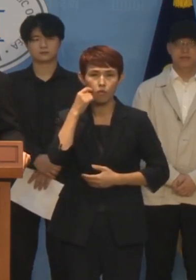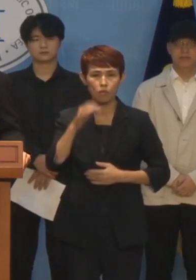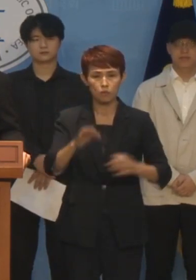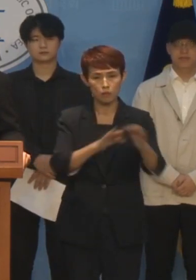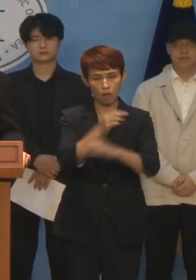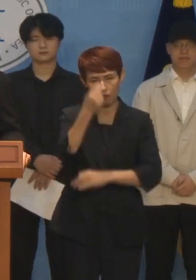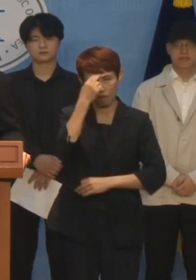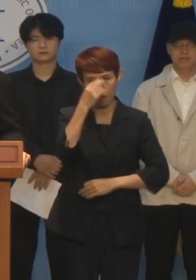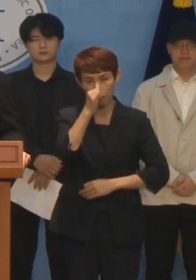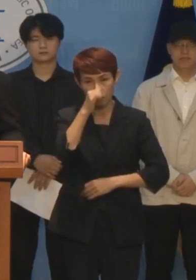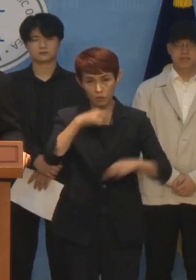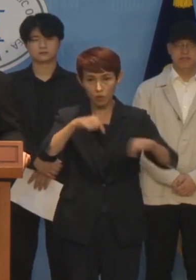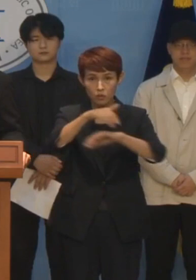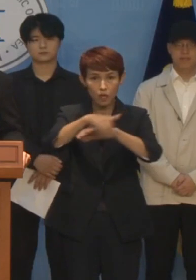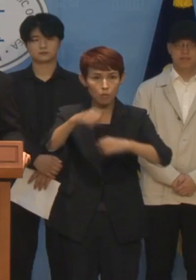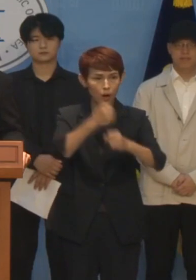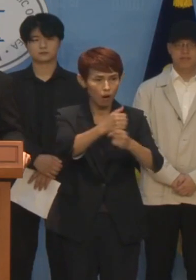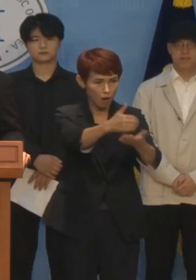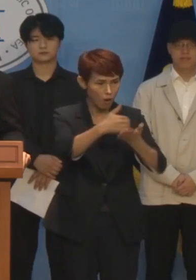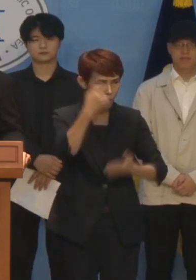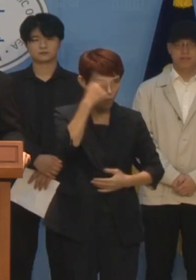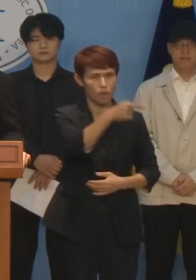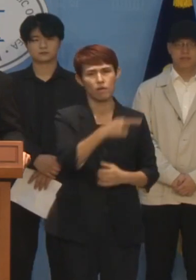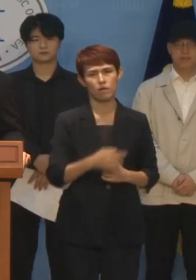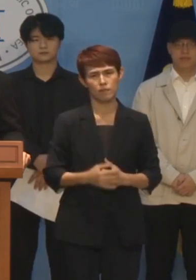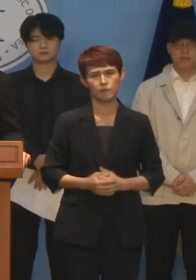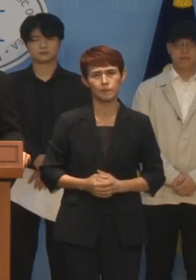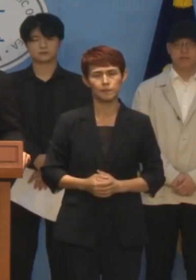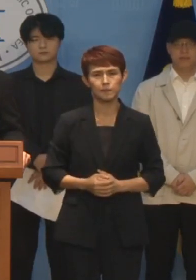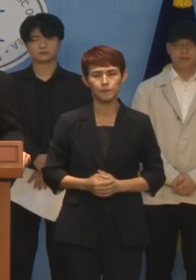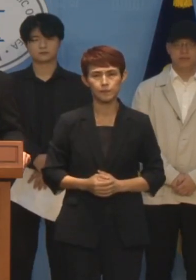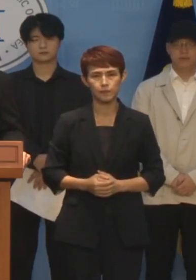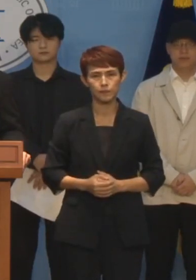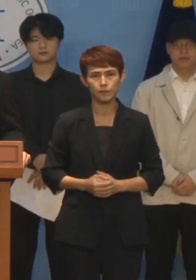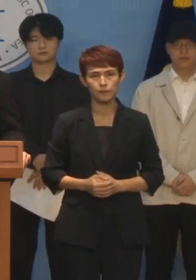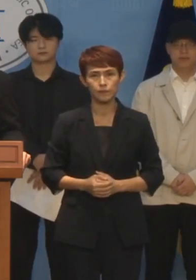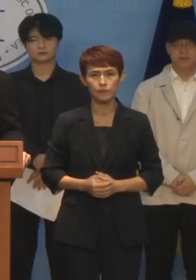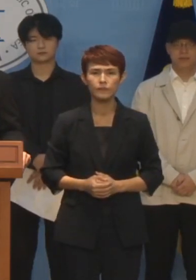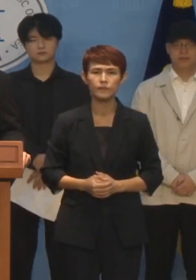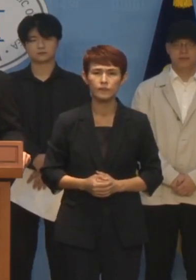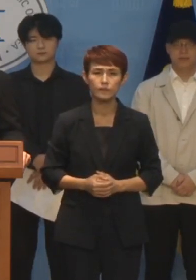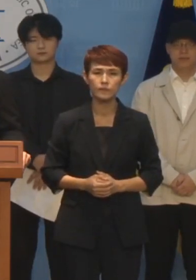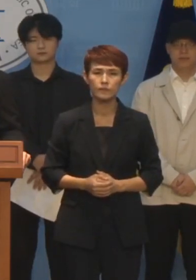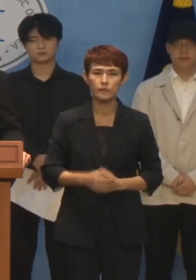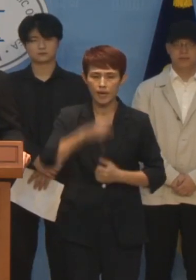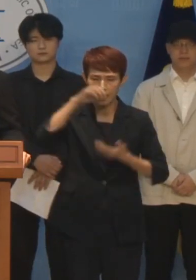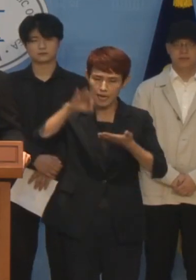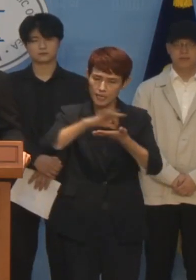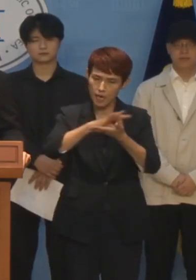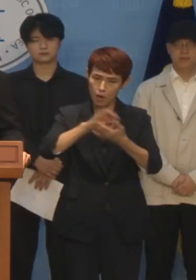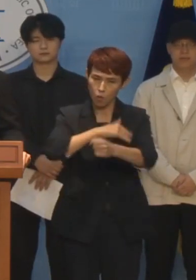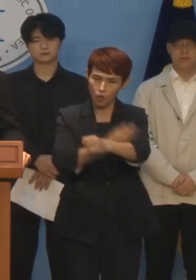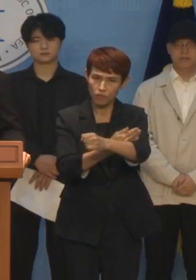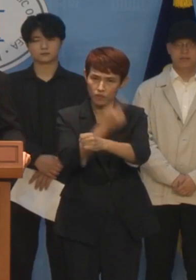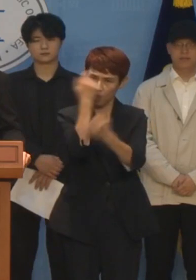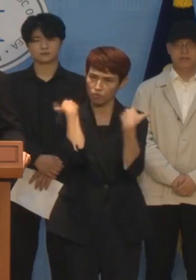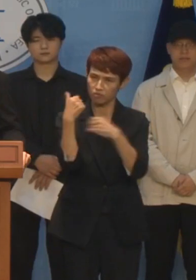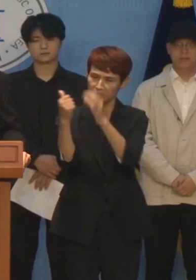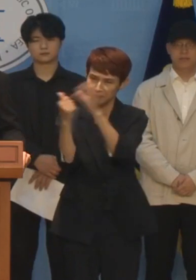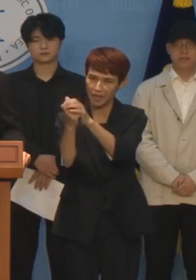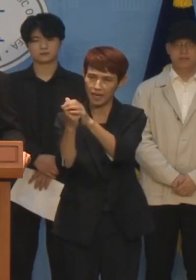증가하는 정책을 펴는 진위는 대체 어디 있습니까? 그것은 아마 예산 편성권이 정부에 있어 어차피